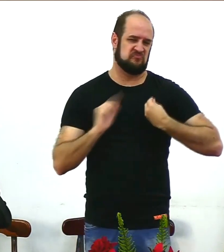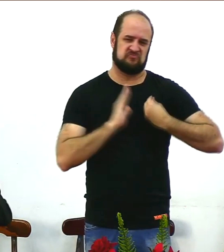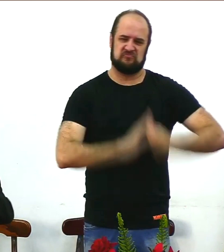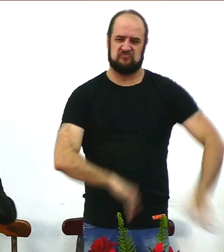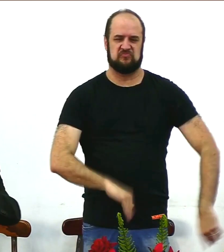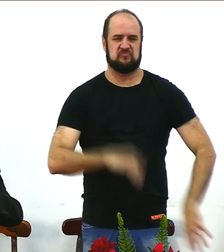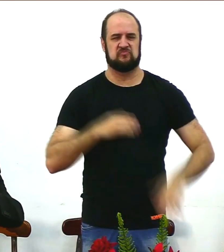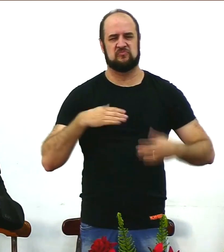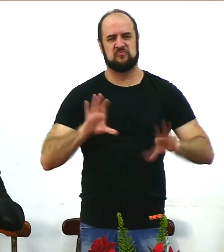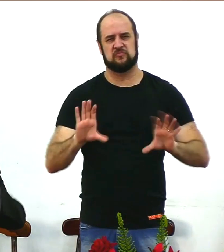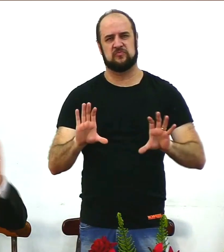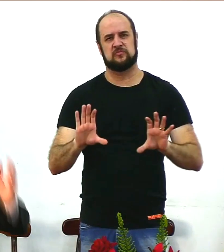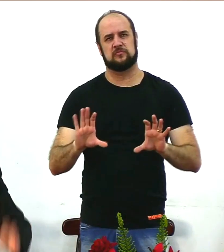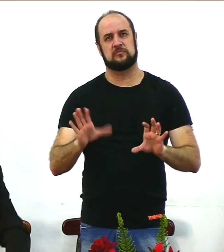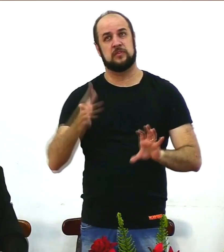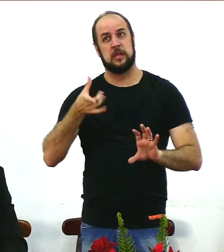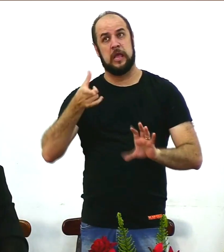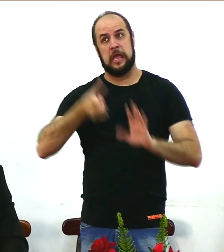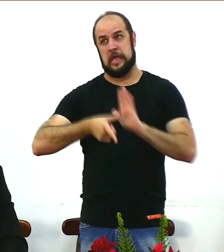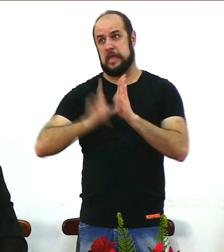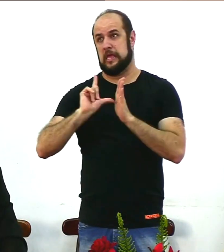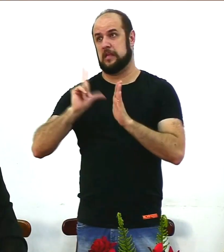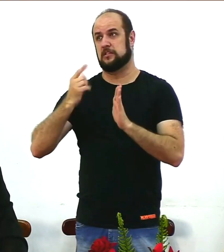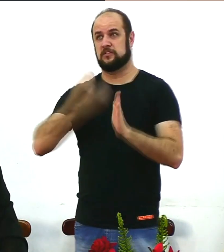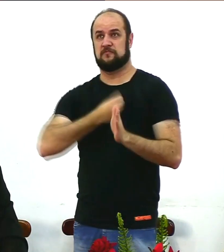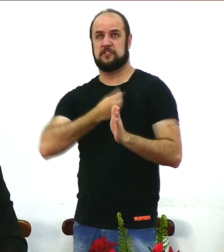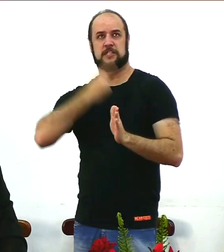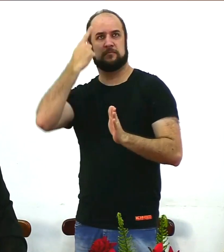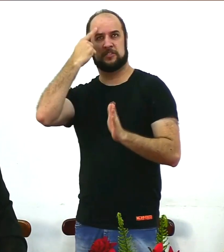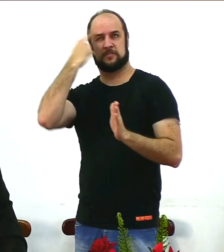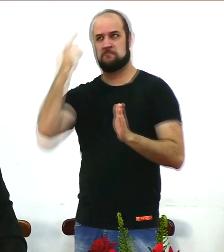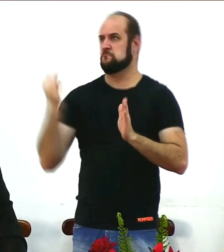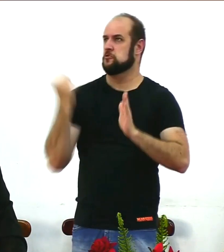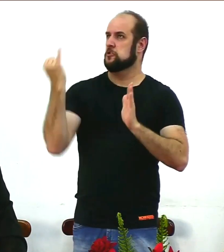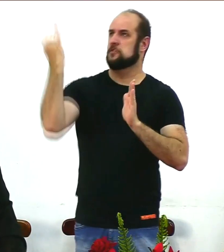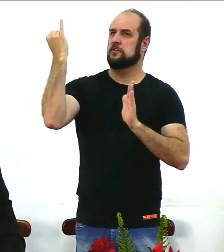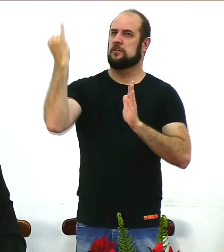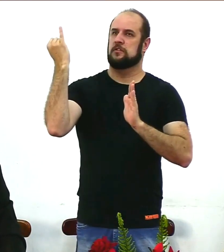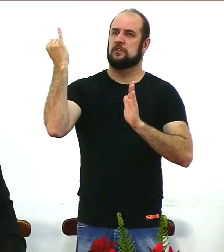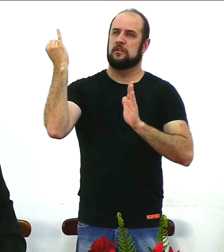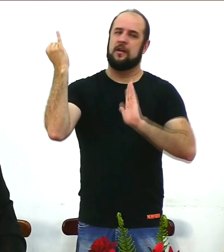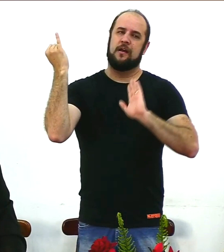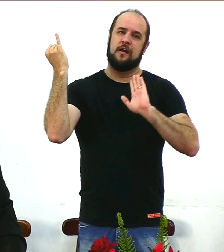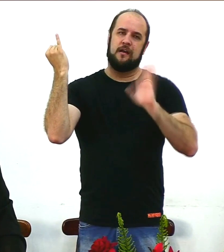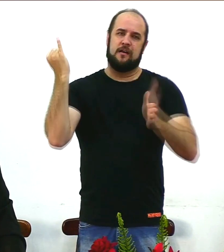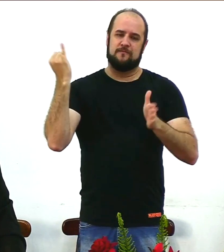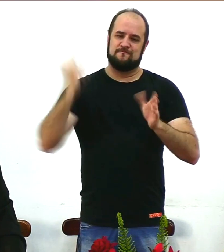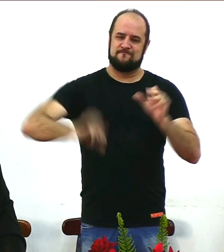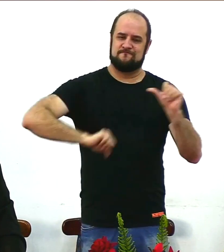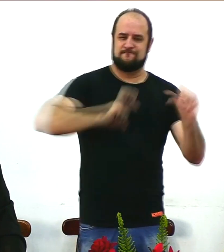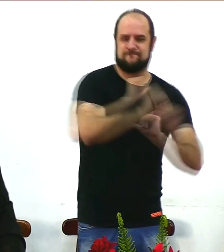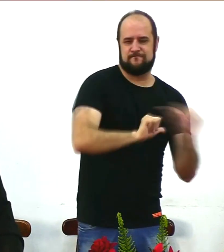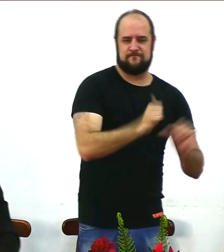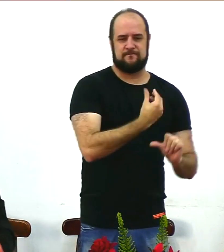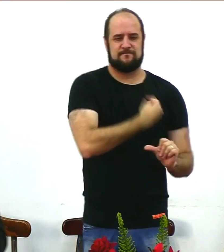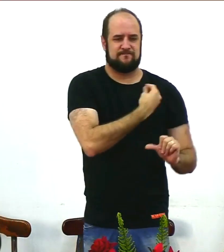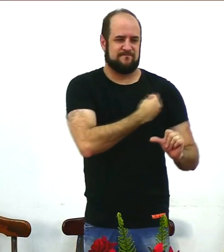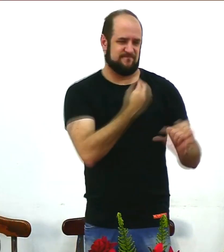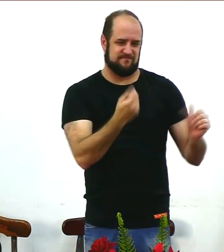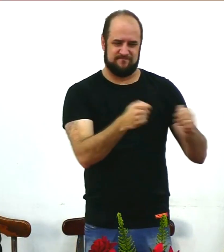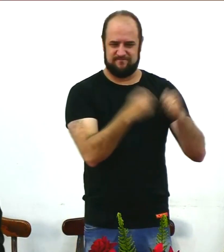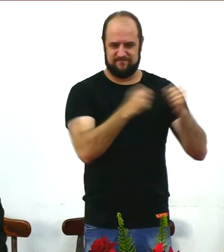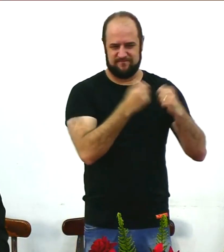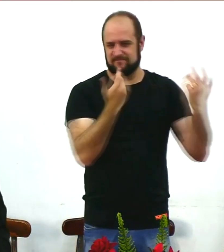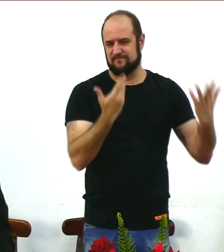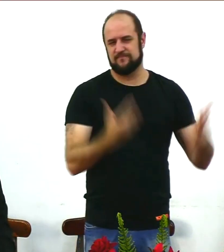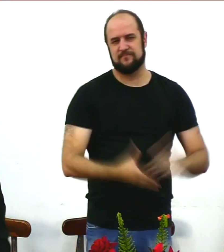do Senhor, é sofrer com o povo do Senhor, é esperar com o povo do Senhor. O salmista diz: